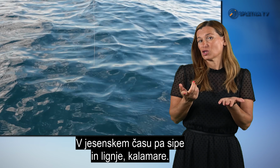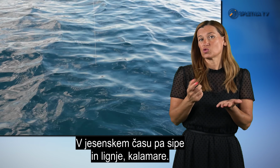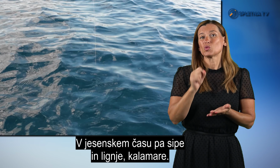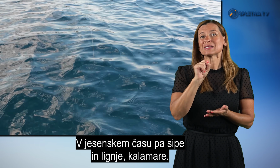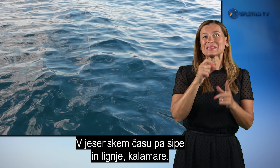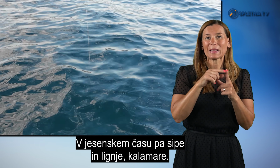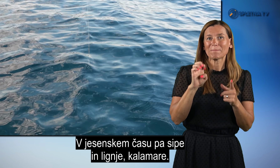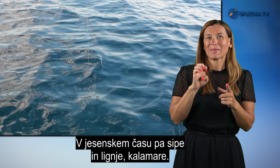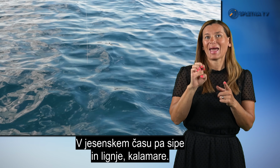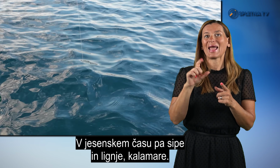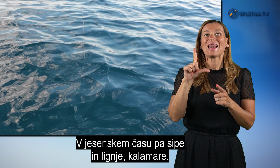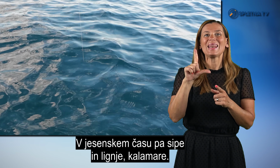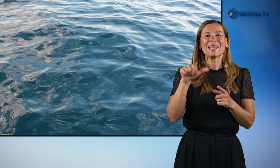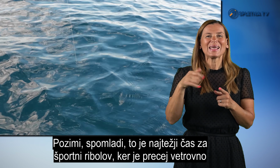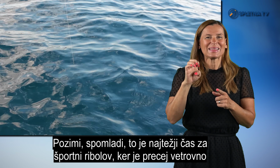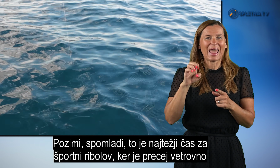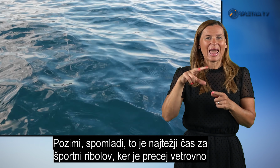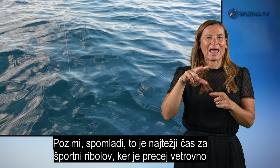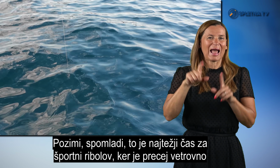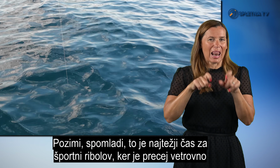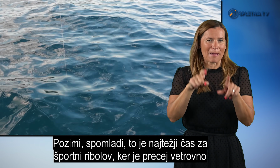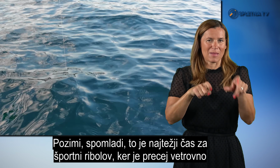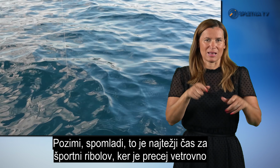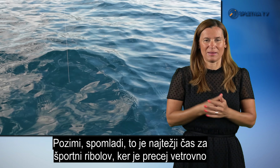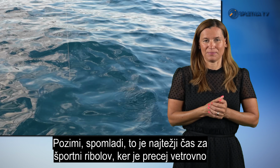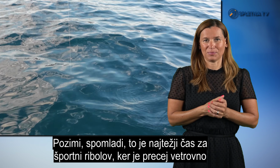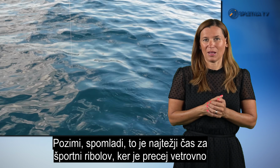in lignje kalamare. Pozimi spomladi